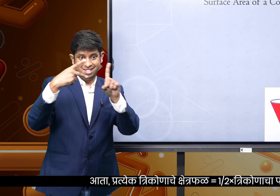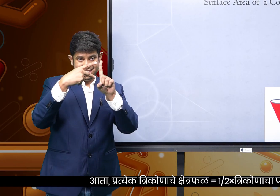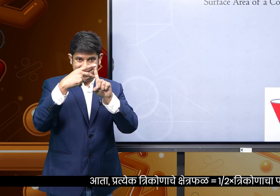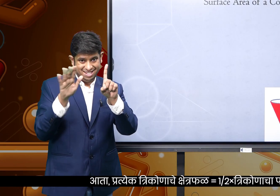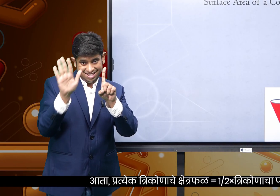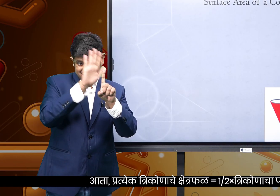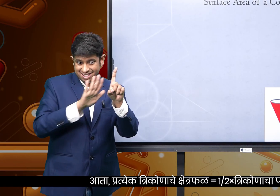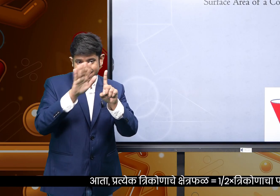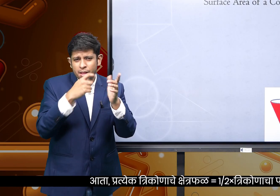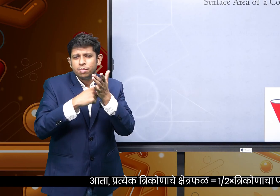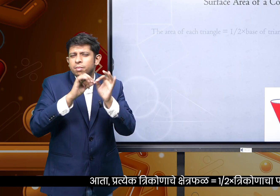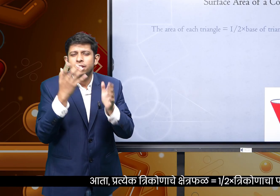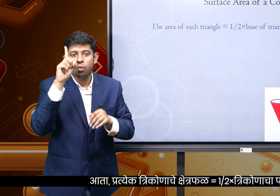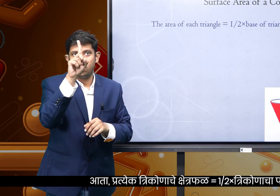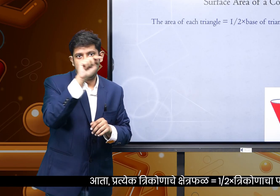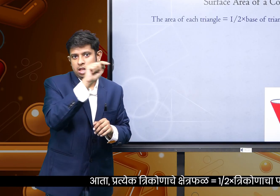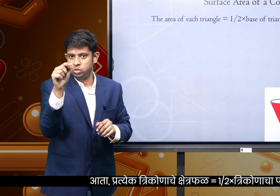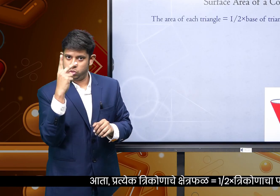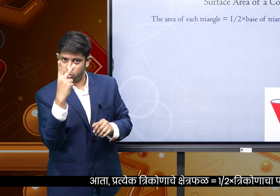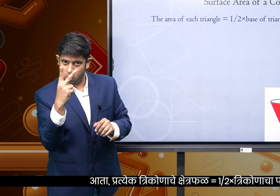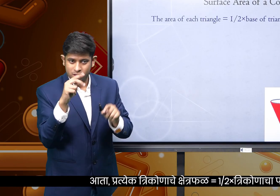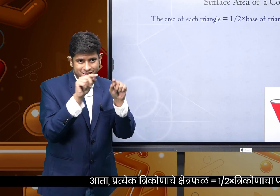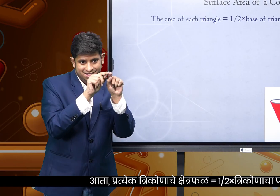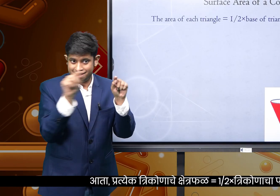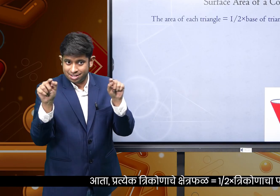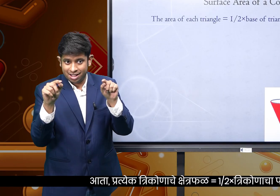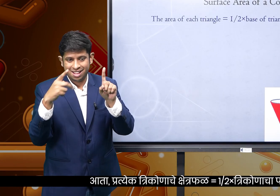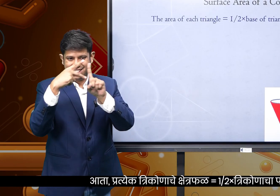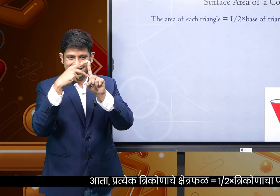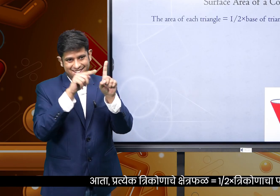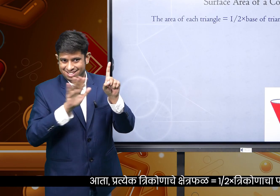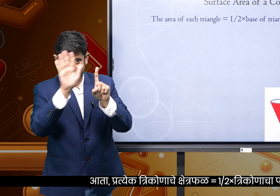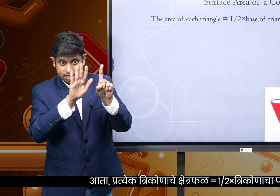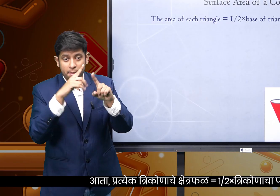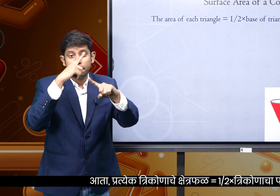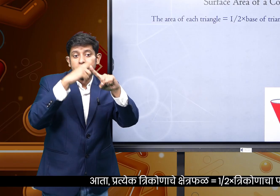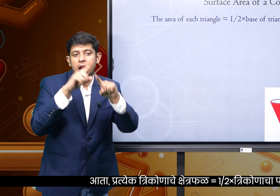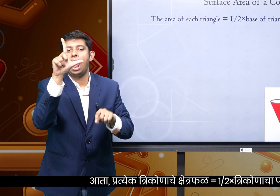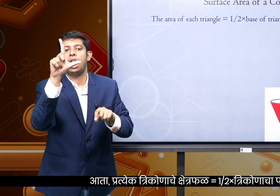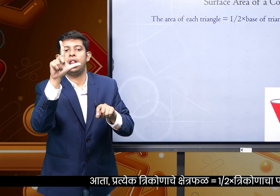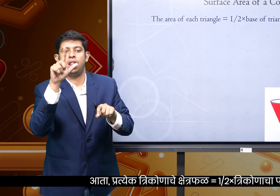आता प्रत्येक त्रिकोणाचे क्षेत्रफळ बरोबर 1/2 गुणिले त्रिकोणाचा पाया गुणिले